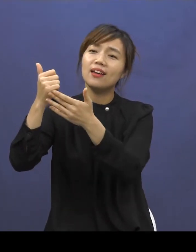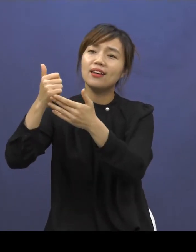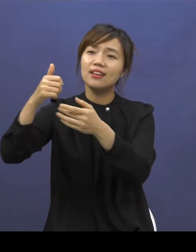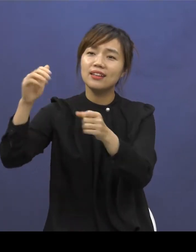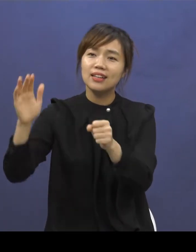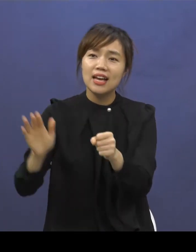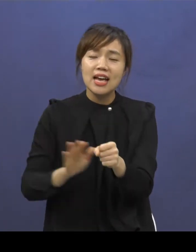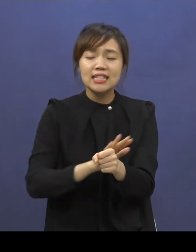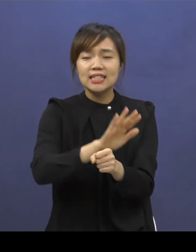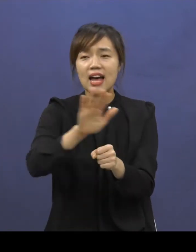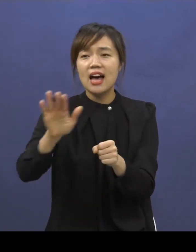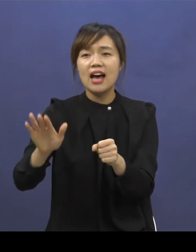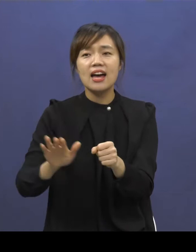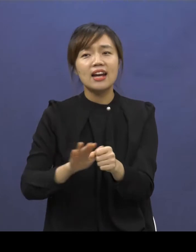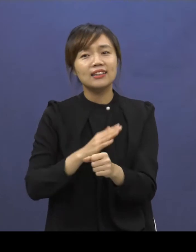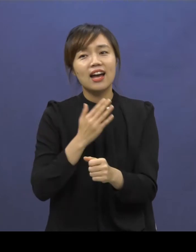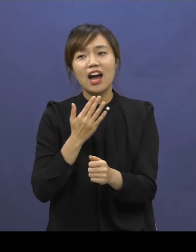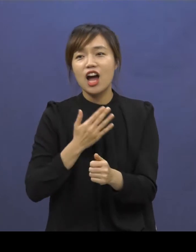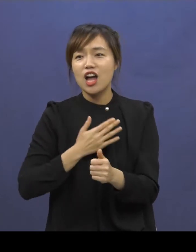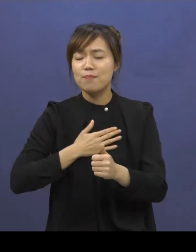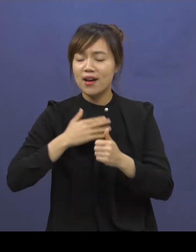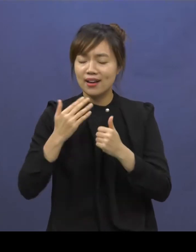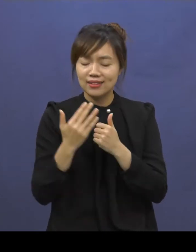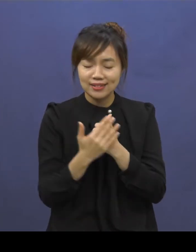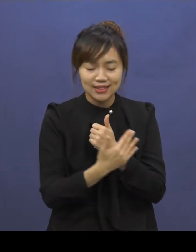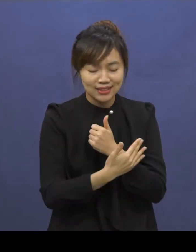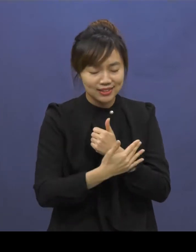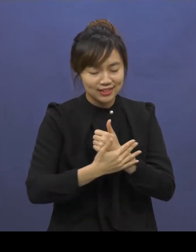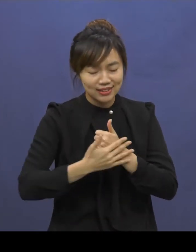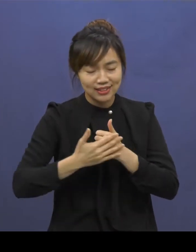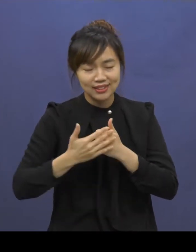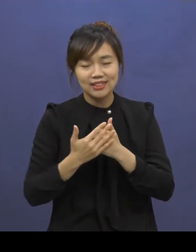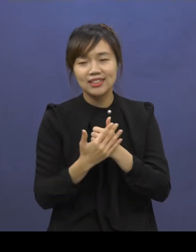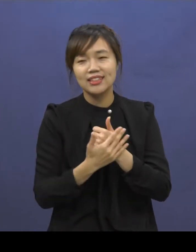주님의 사랑 날